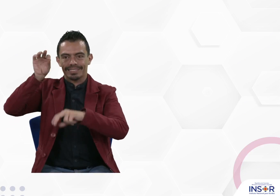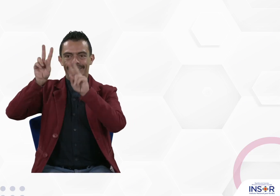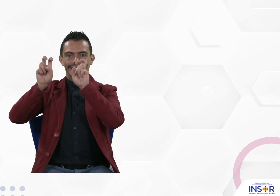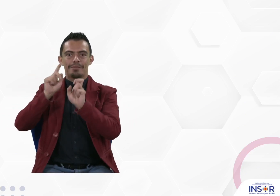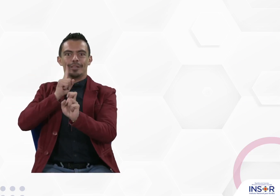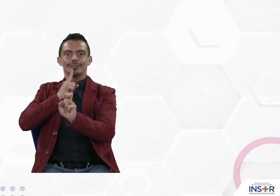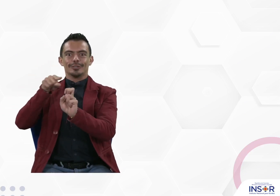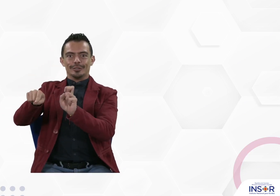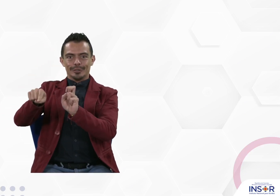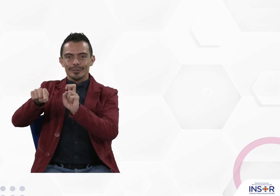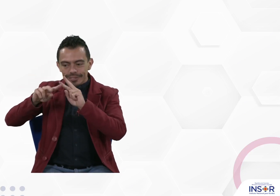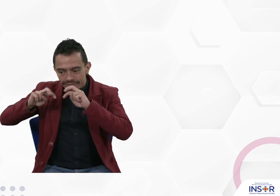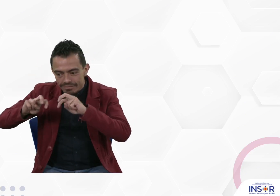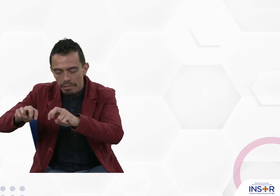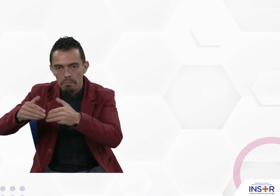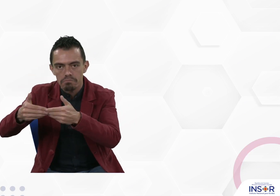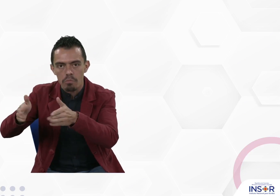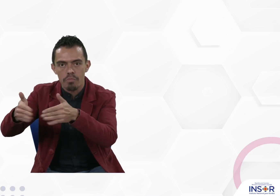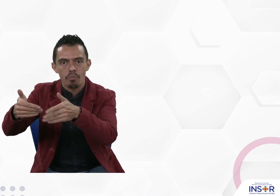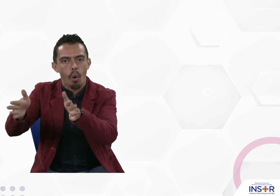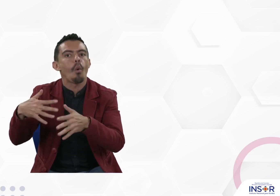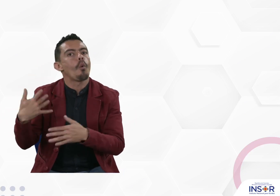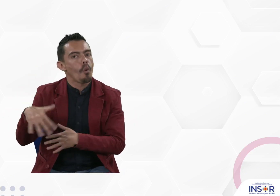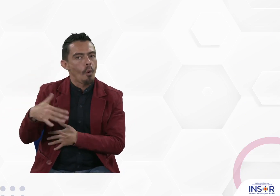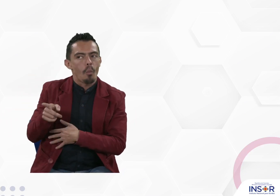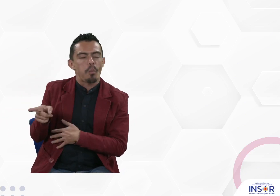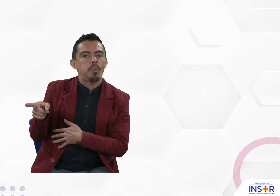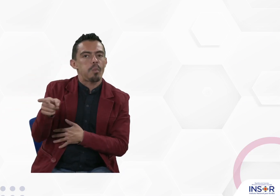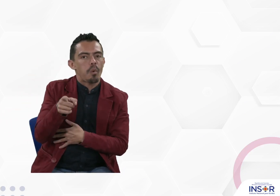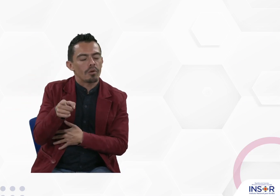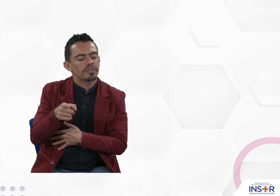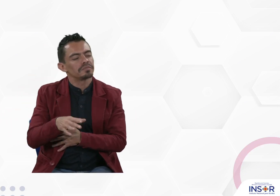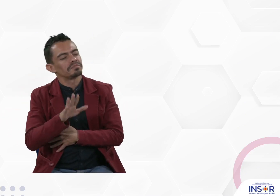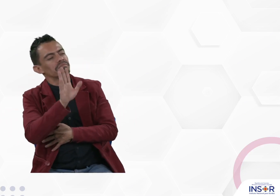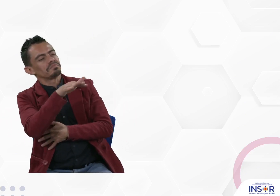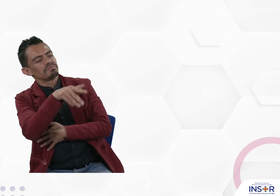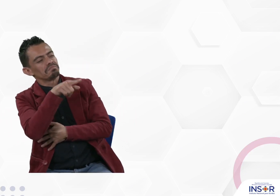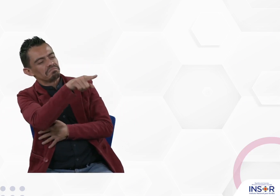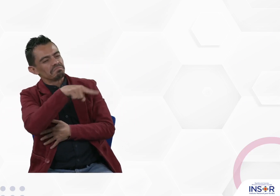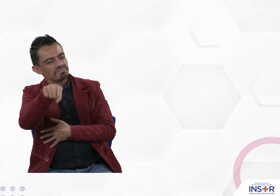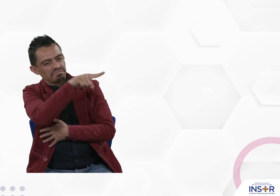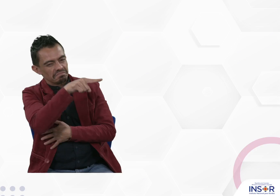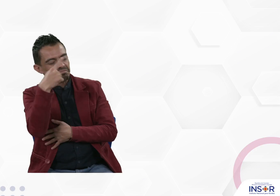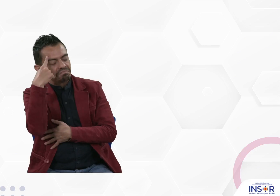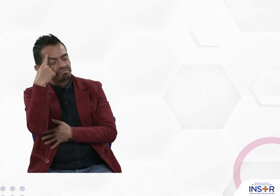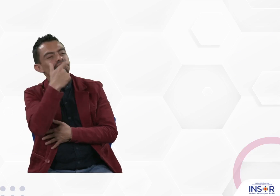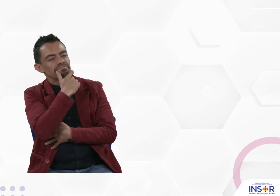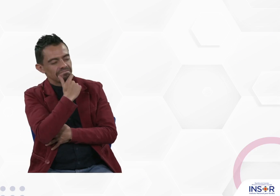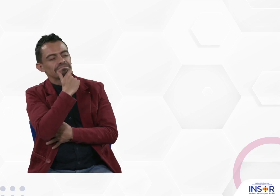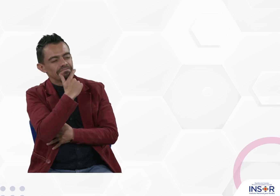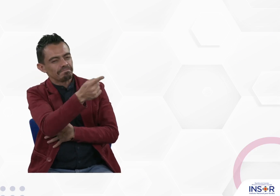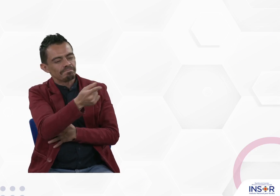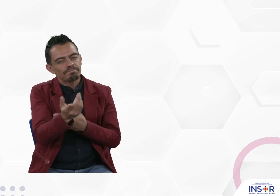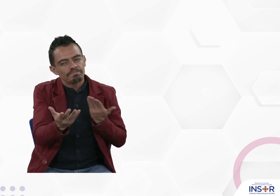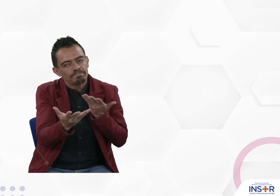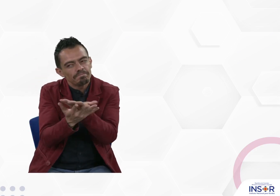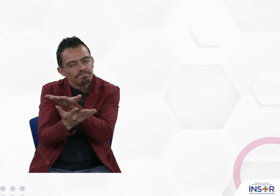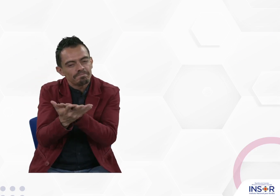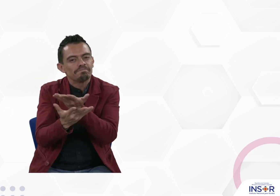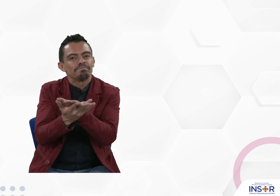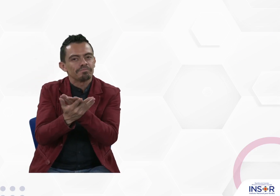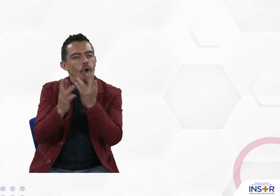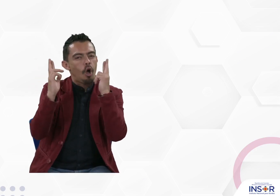sea apertura en términos de investigación sobre población sorda y diferentes temáticas. Ahora quisiera preguntarle a